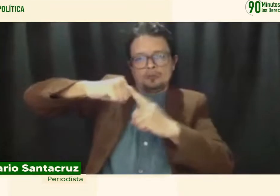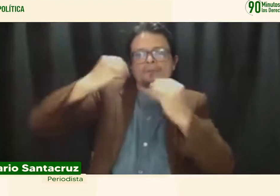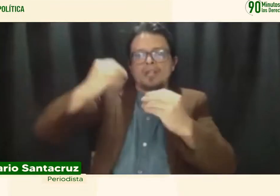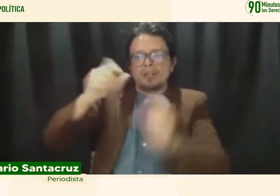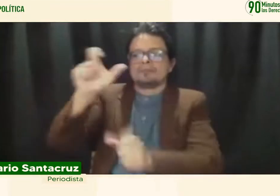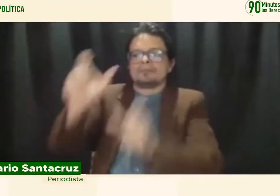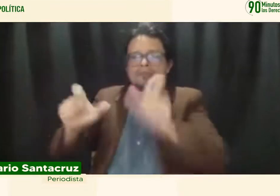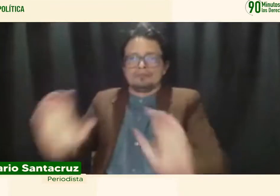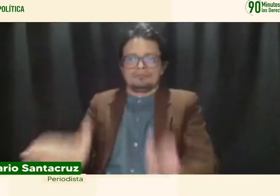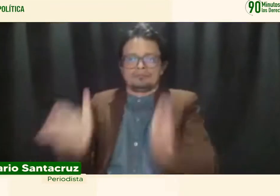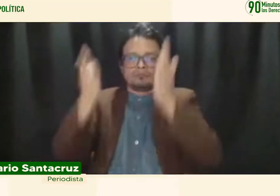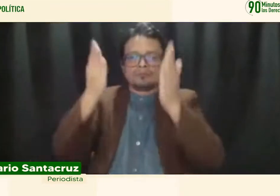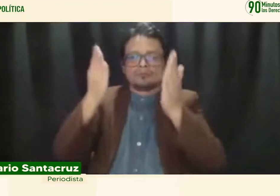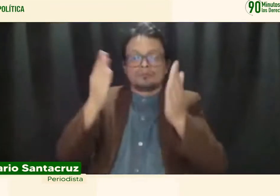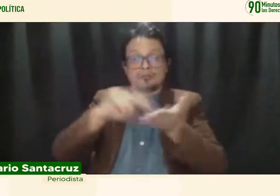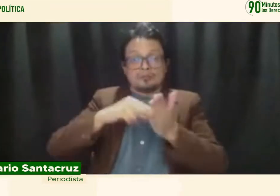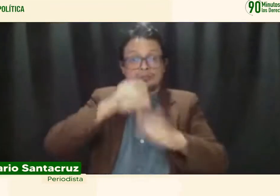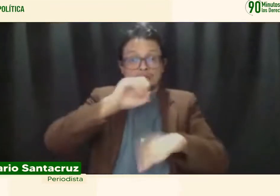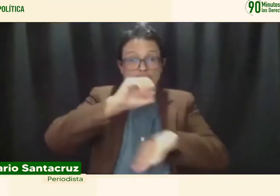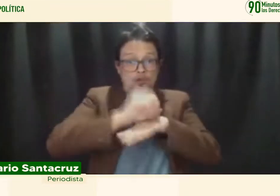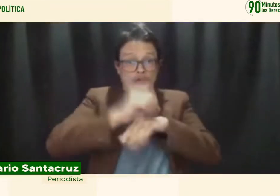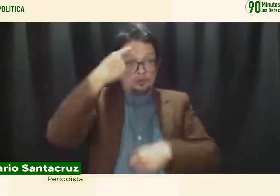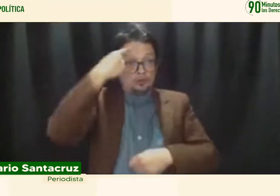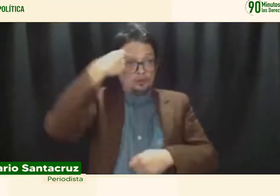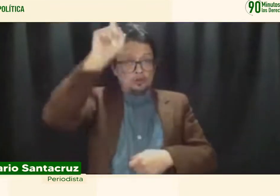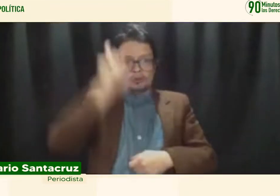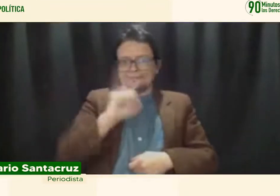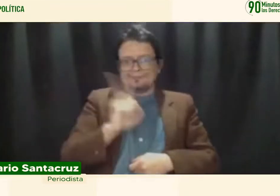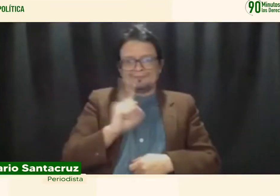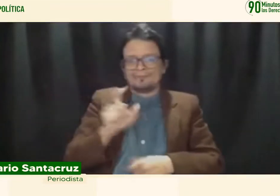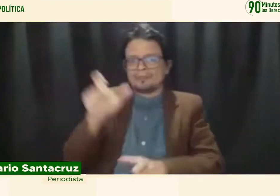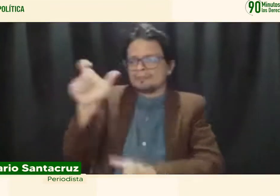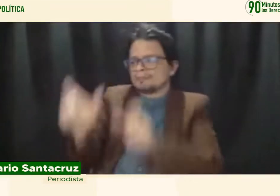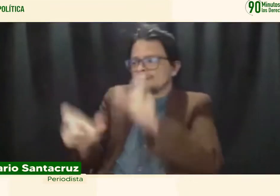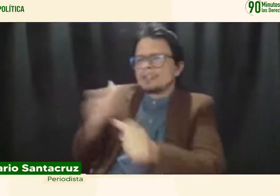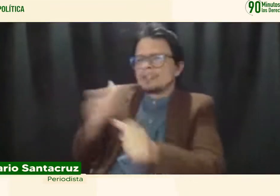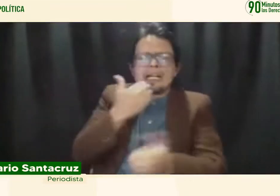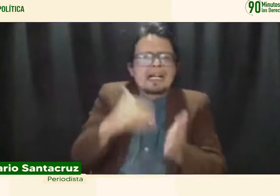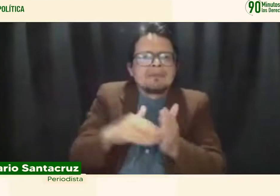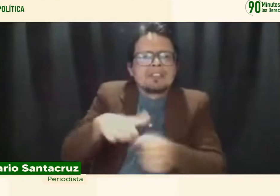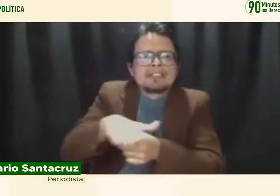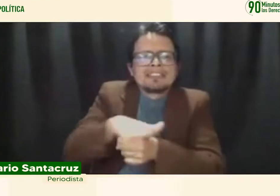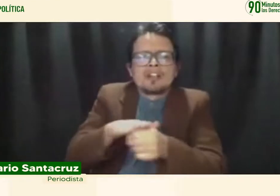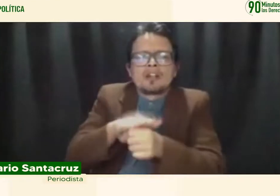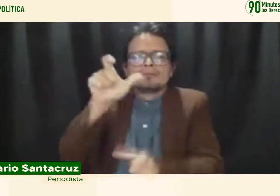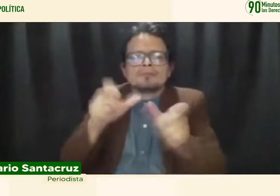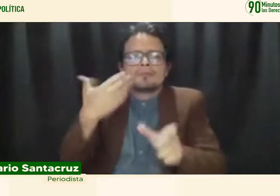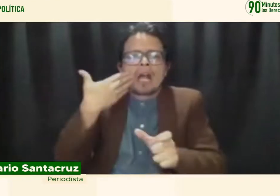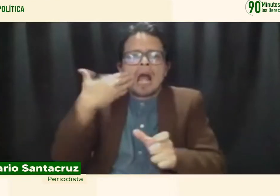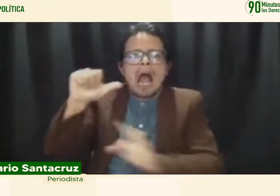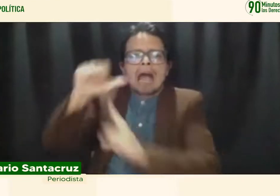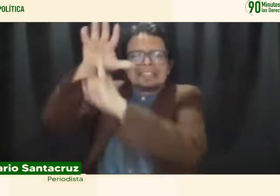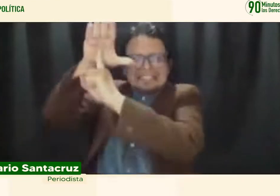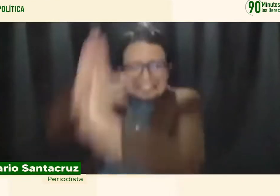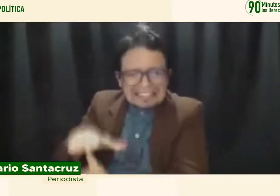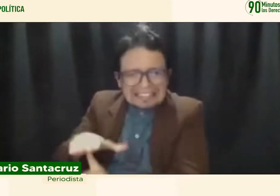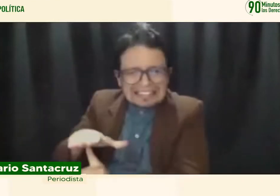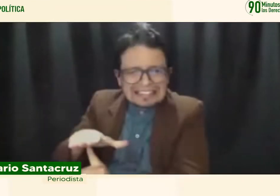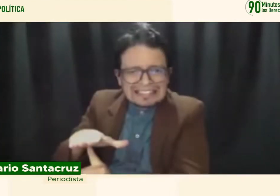incidir para que el gobierno sí reivindica los derechos esto no lo hace una organización de manera independiente por ejemplo si